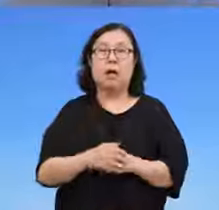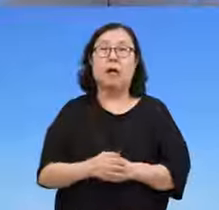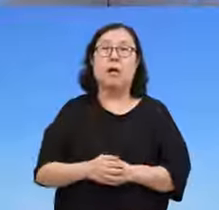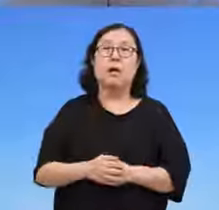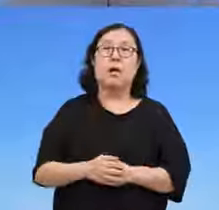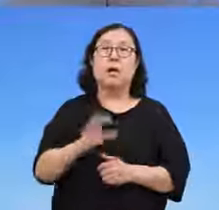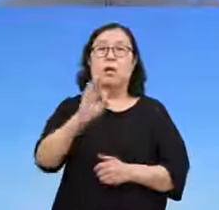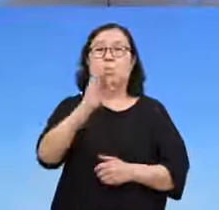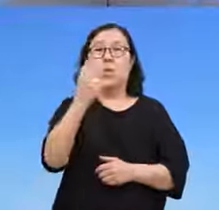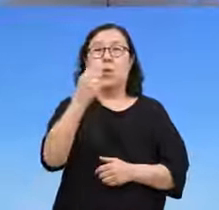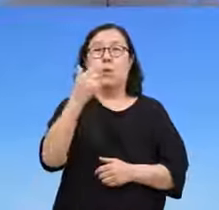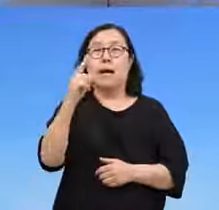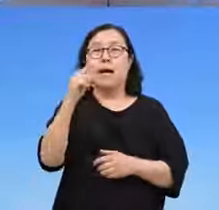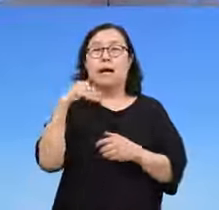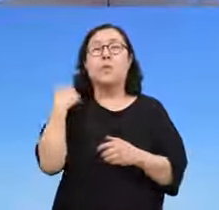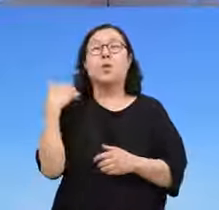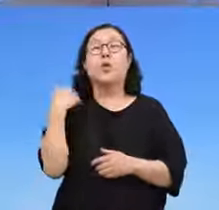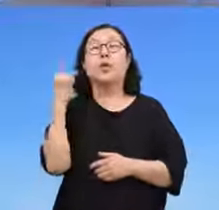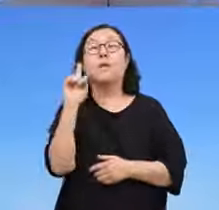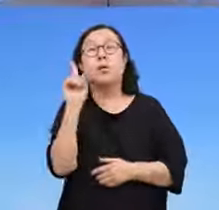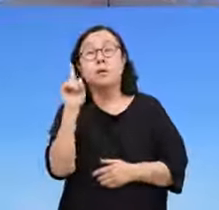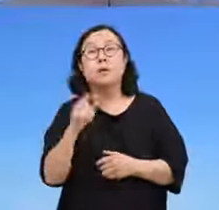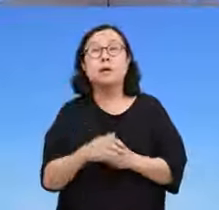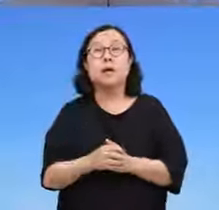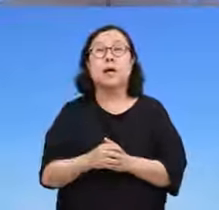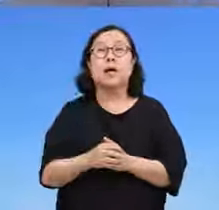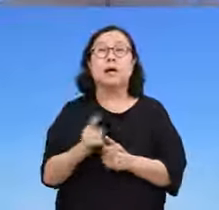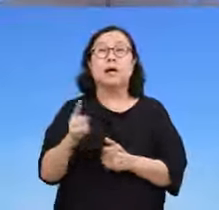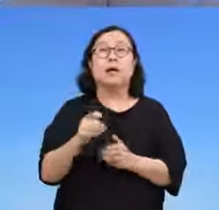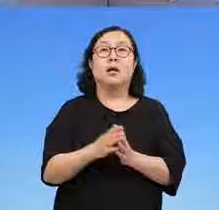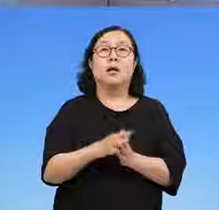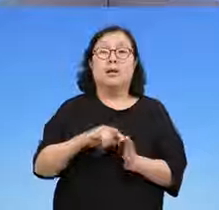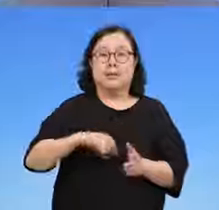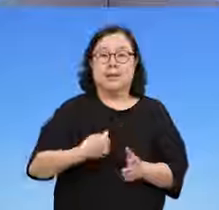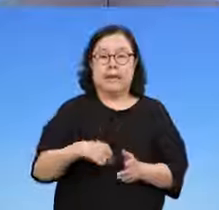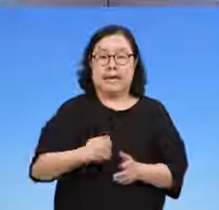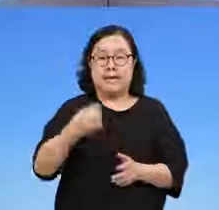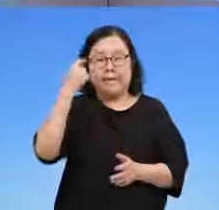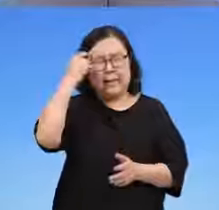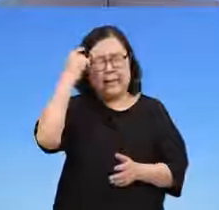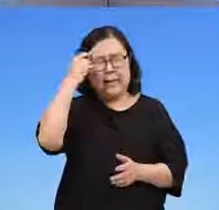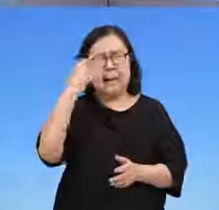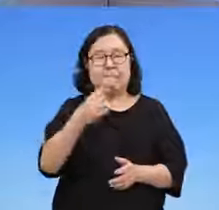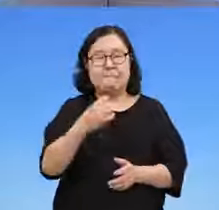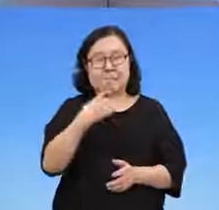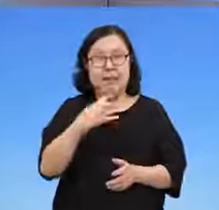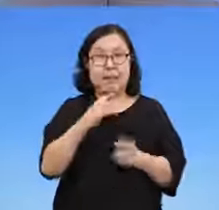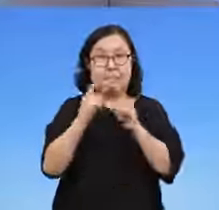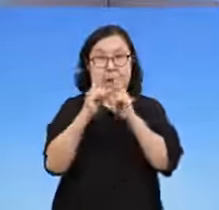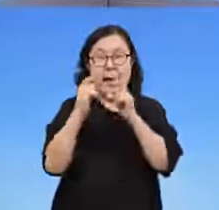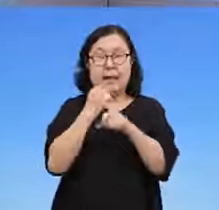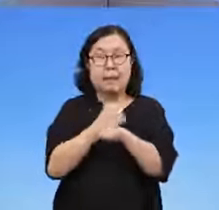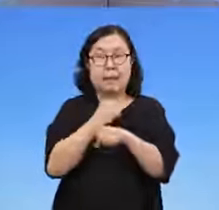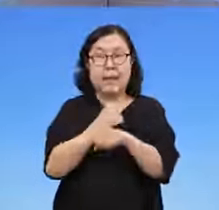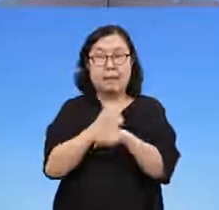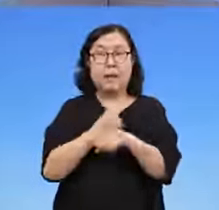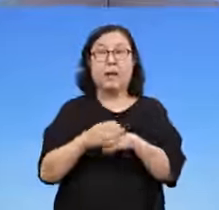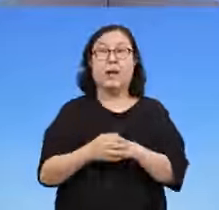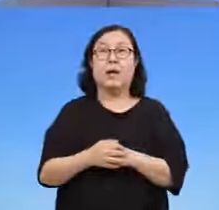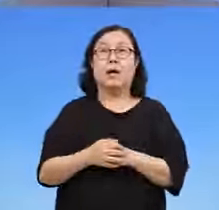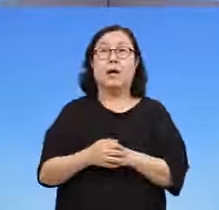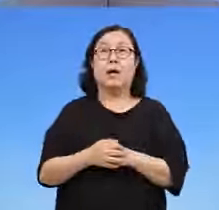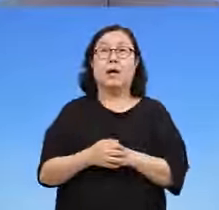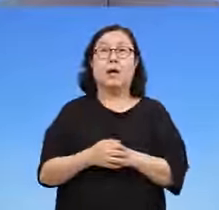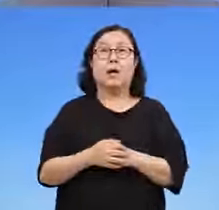그런데 여러분, 이 요나가 모르고 있는 게 뭡니까? 그런 논리정연한 자기 논리대로였다면요, 요나는